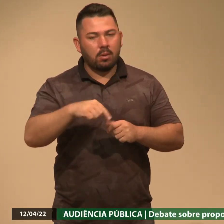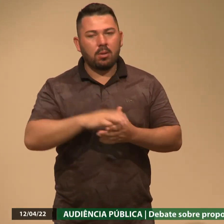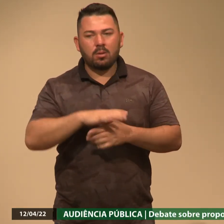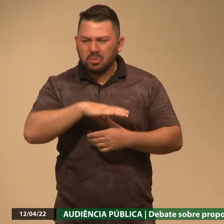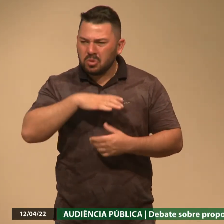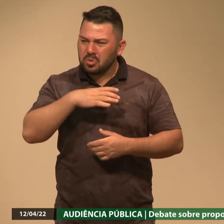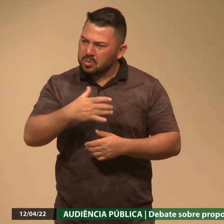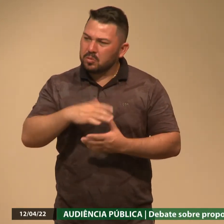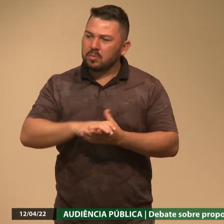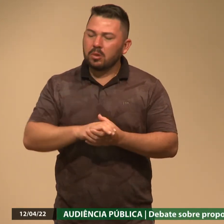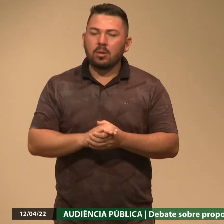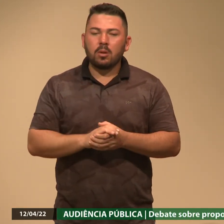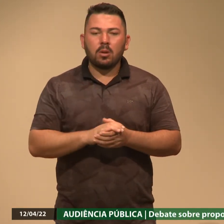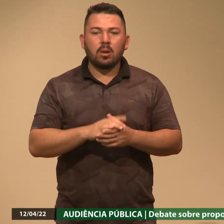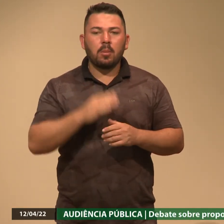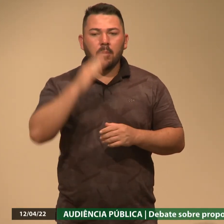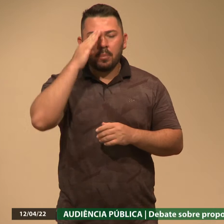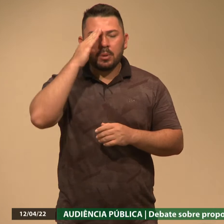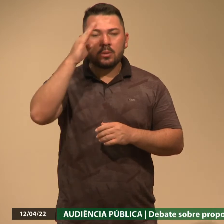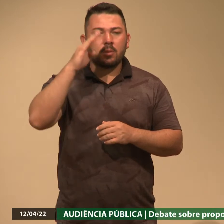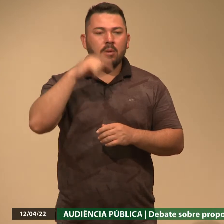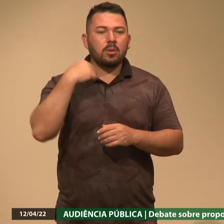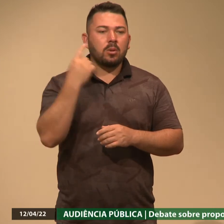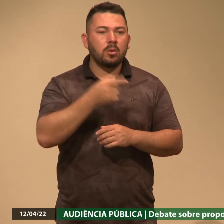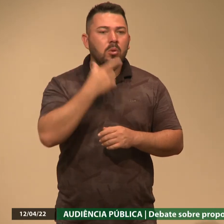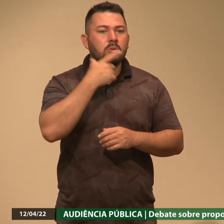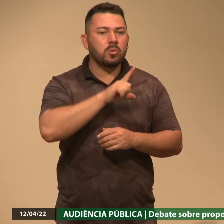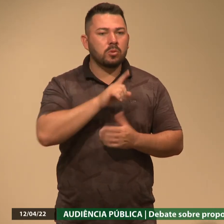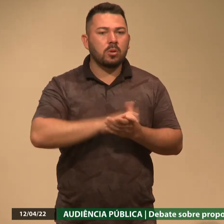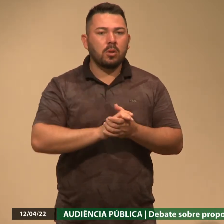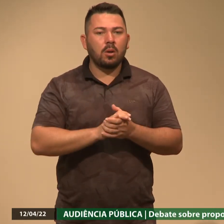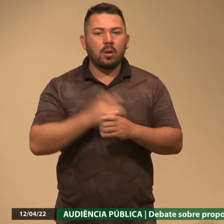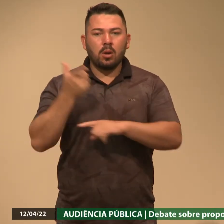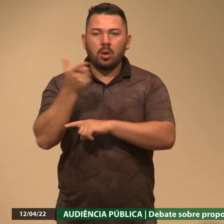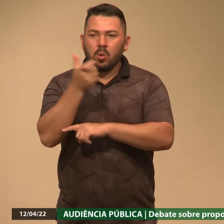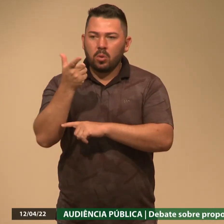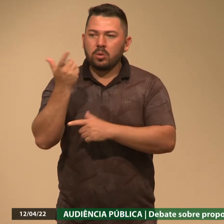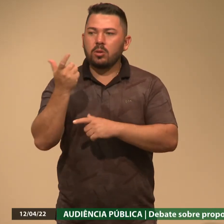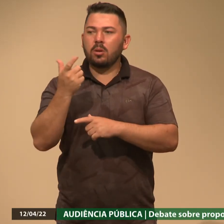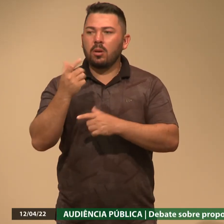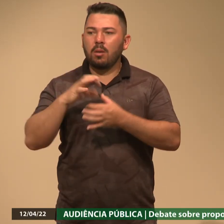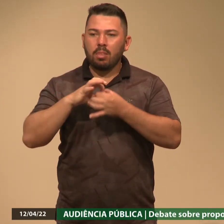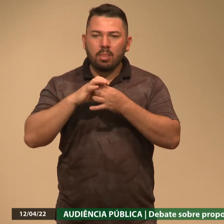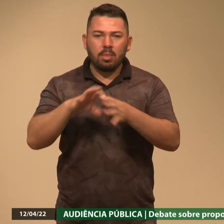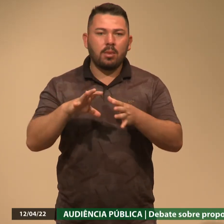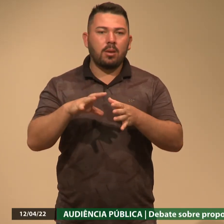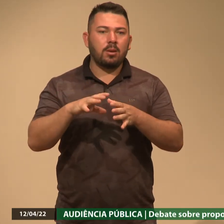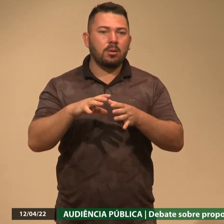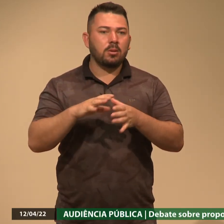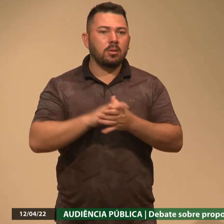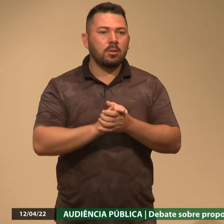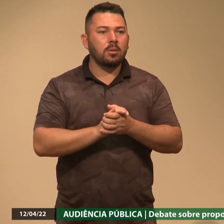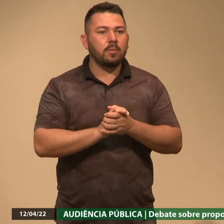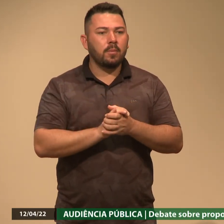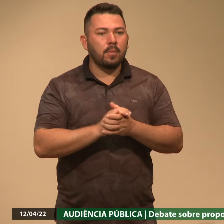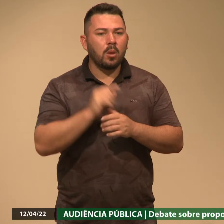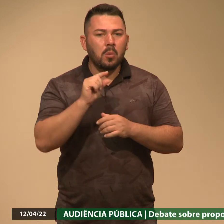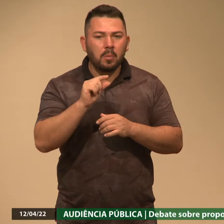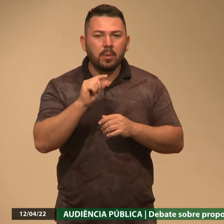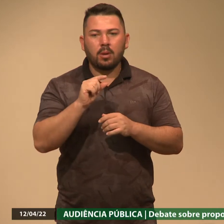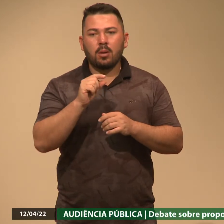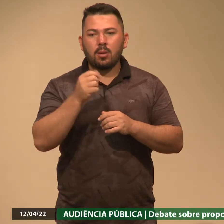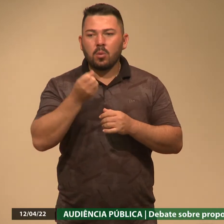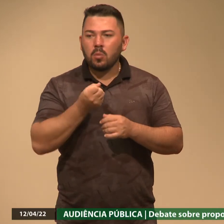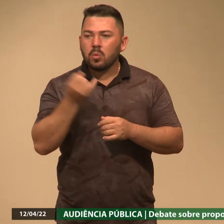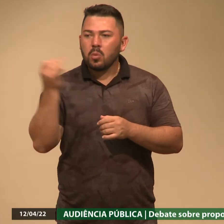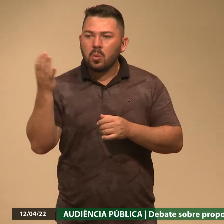mas principalmente que a gente possa fazer com que o tiro ele deixe de ser algo restrito a um pequeno número